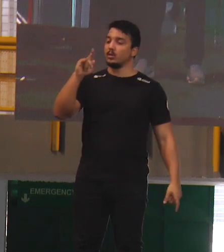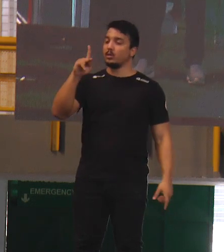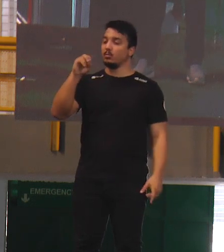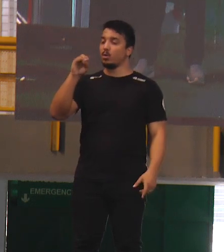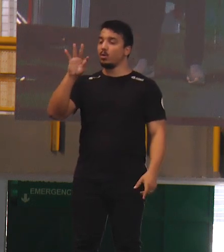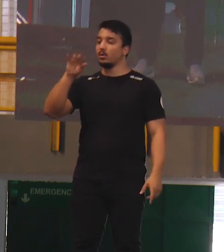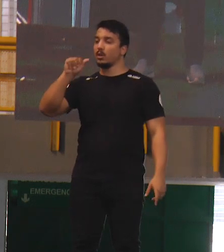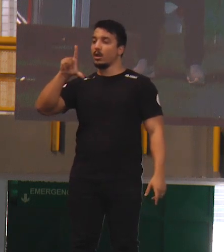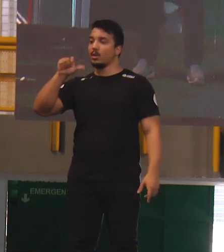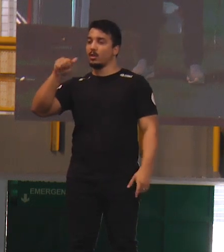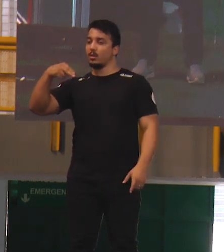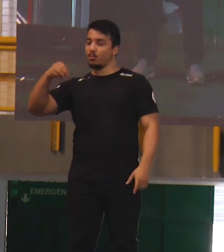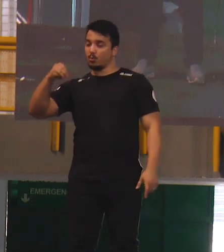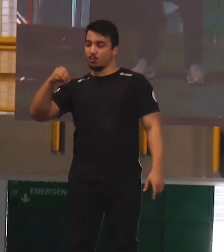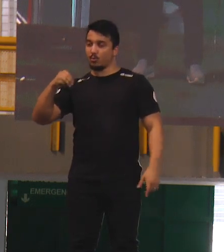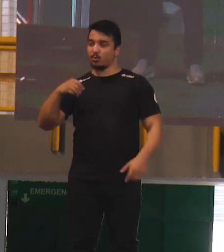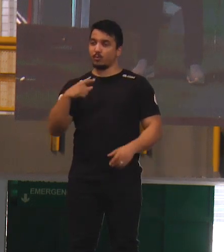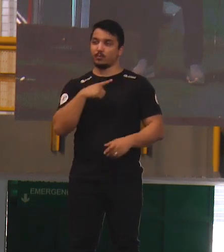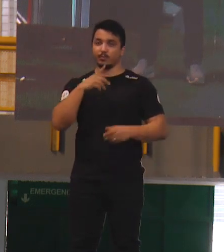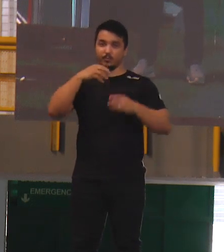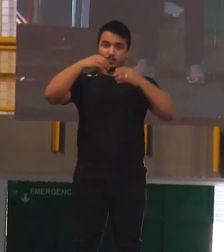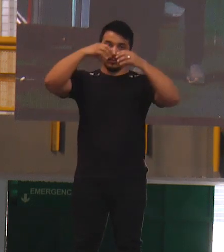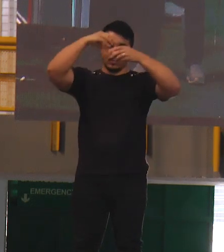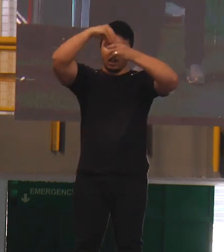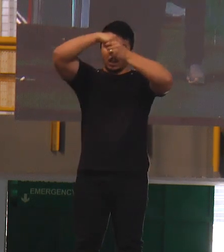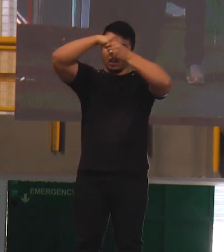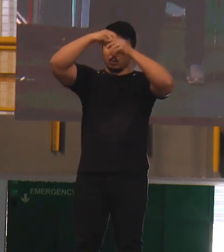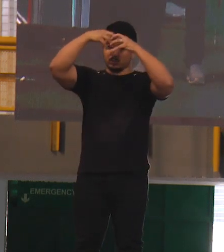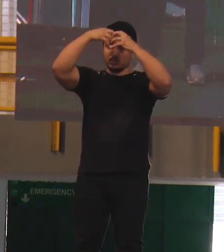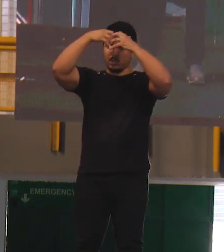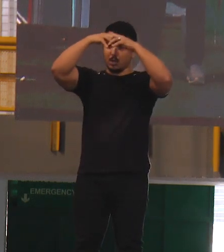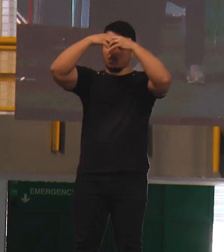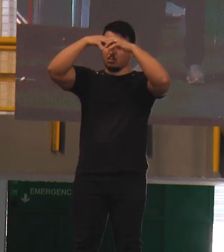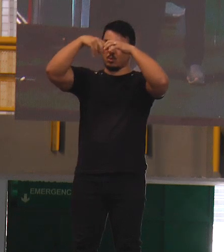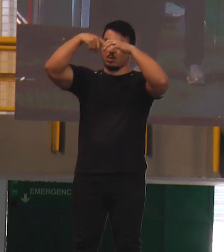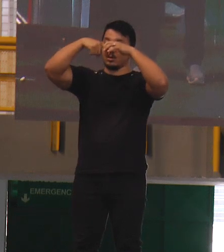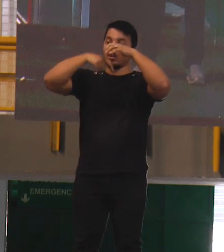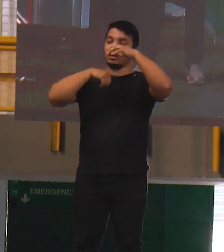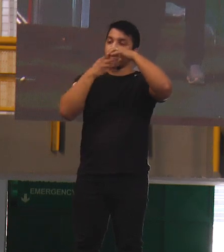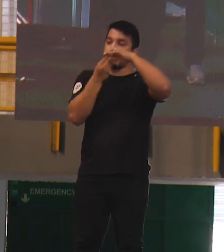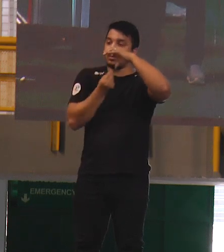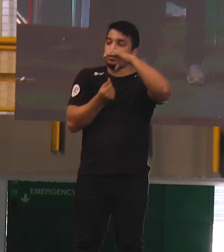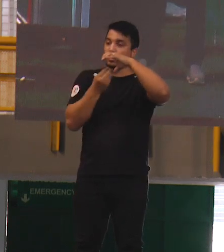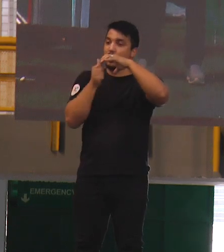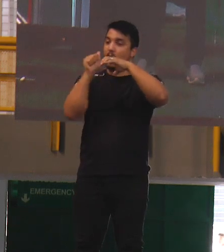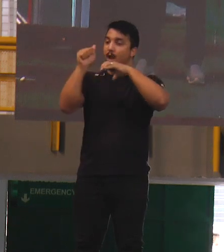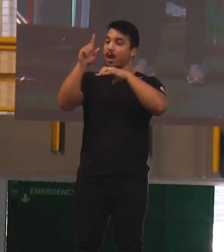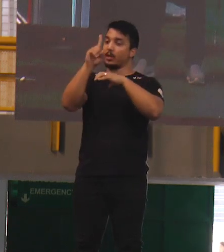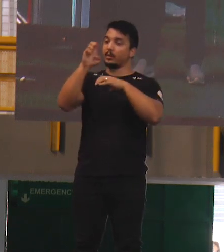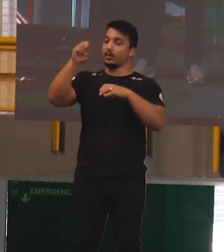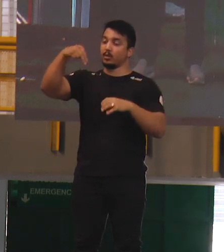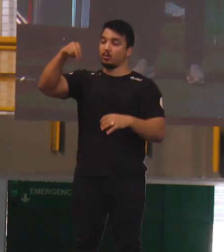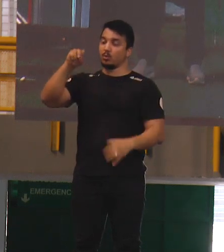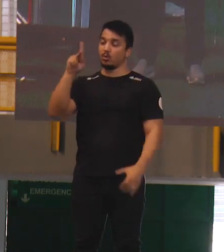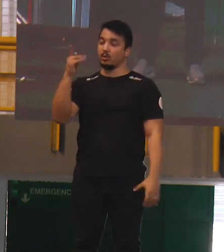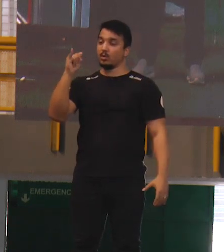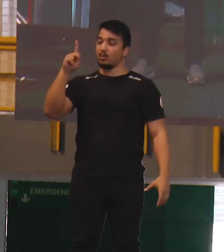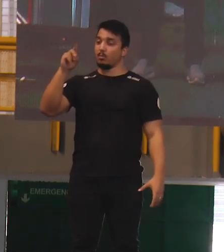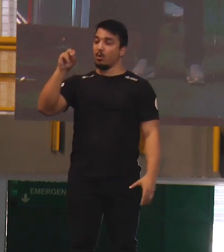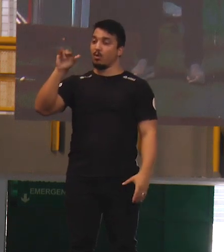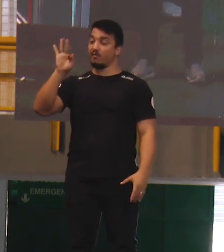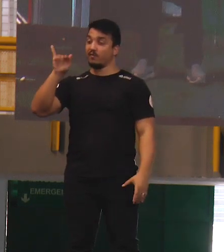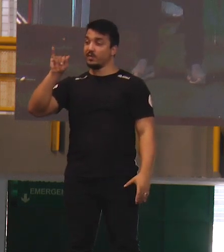Quem produz hormônios vai ser o hipotálamo e a adenohipófise.